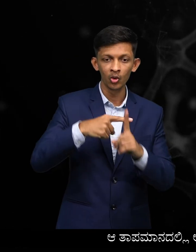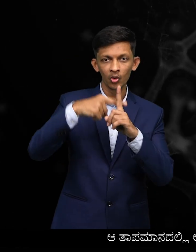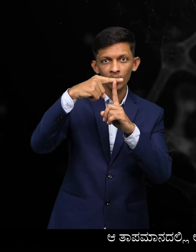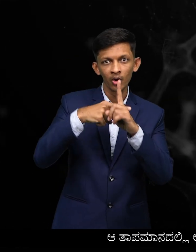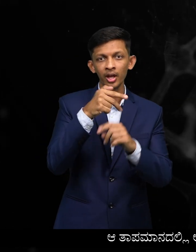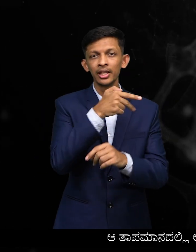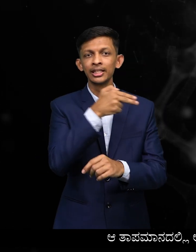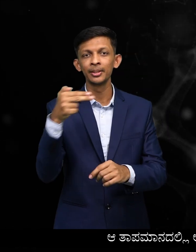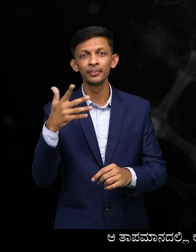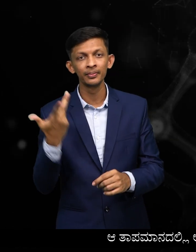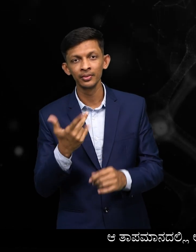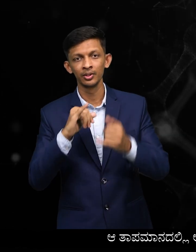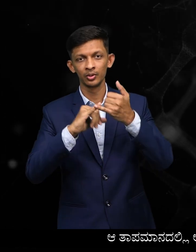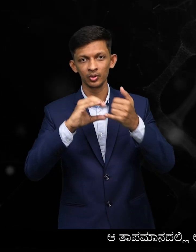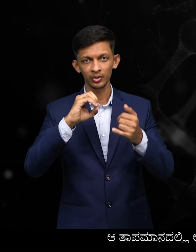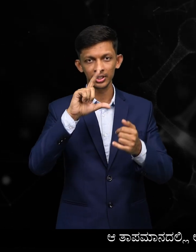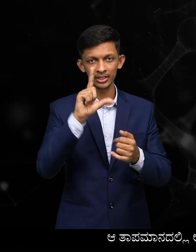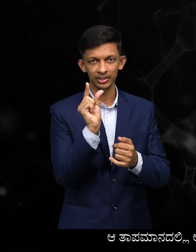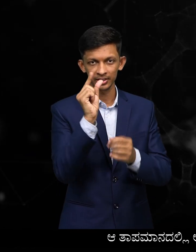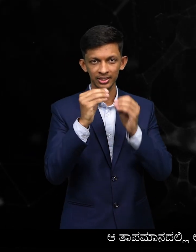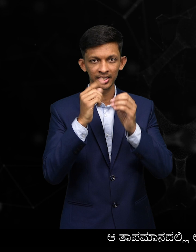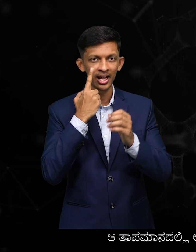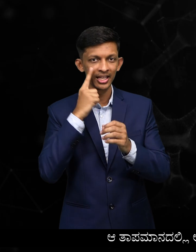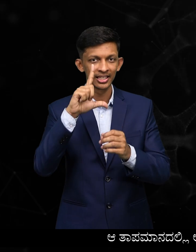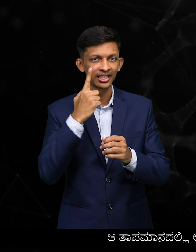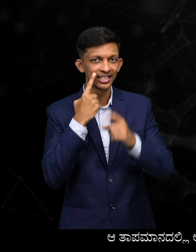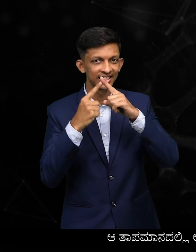ತಾಪಮಾನದಲ್ಲಿ ಅದರ ಕರಗುವಿಕೆ ಎಂದು ಕರೆಯಲಾಗುತ್ತದೆ.